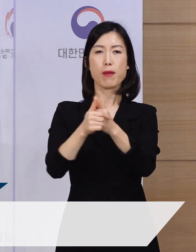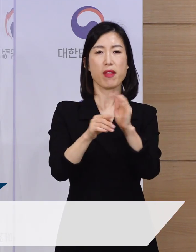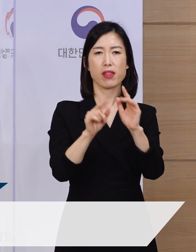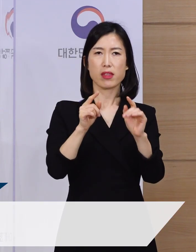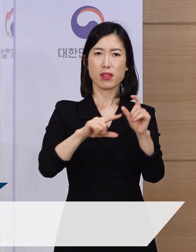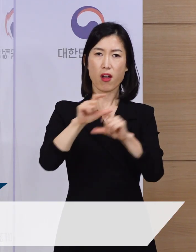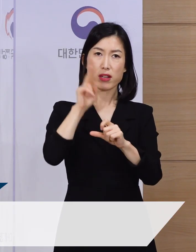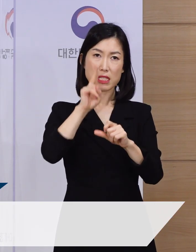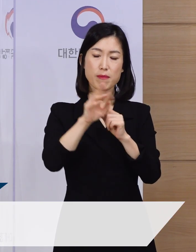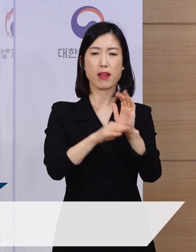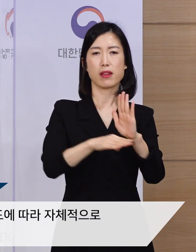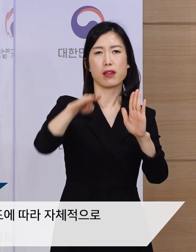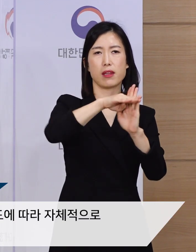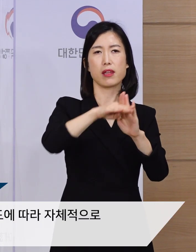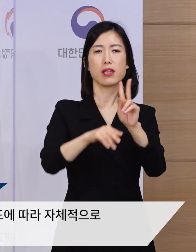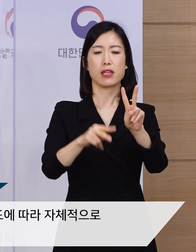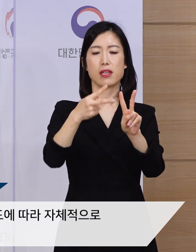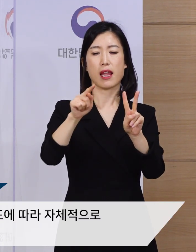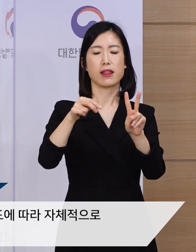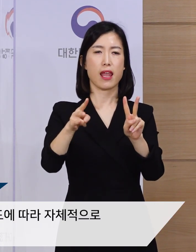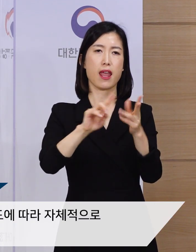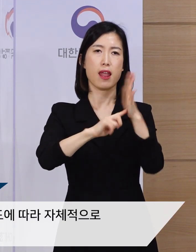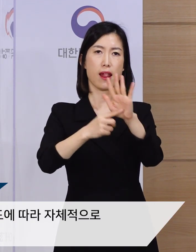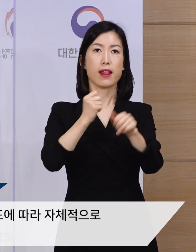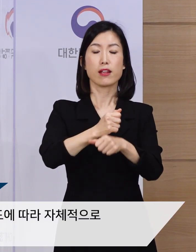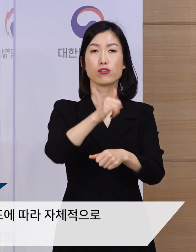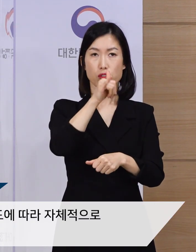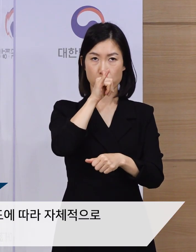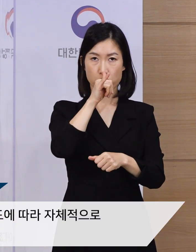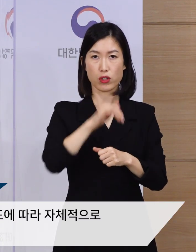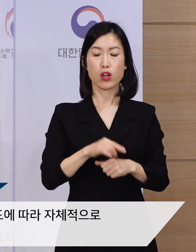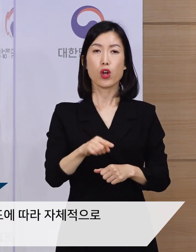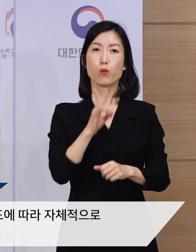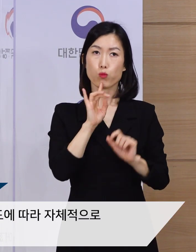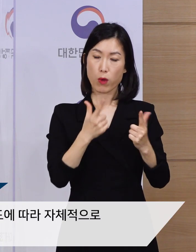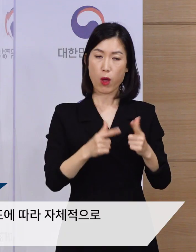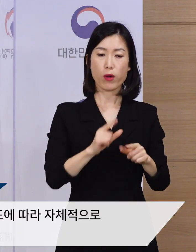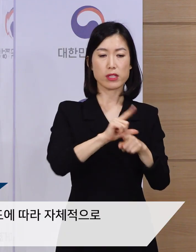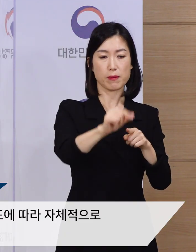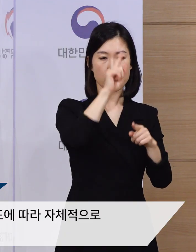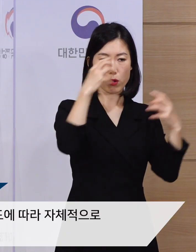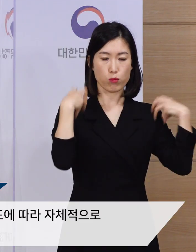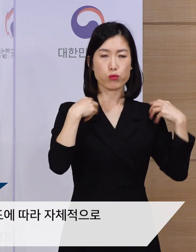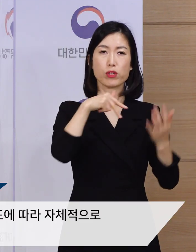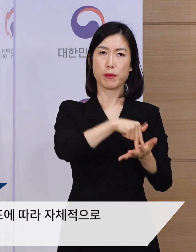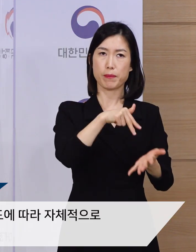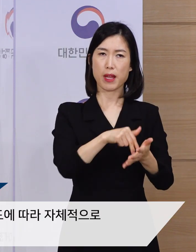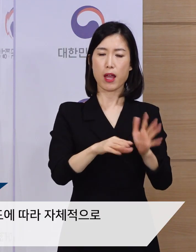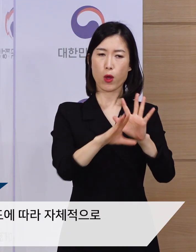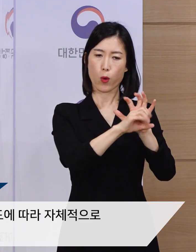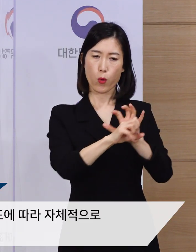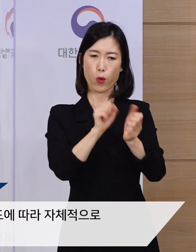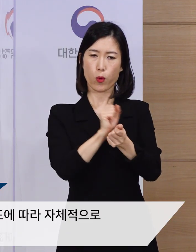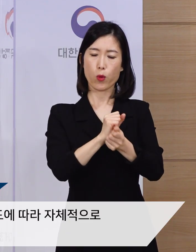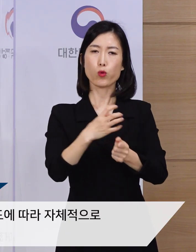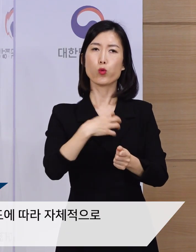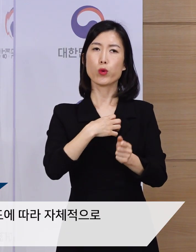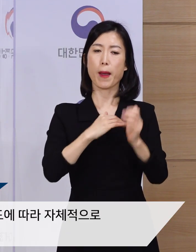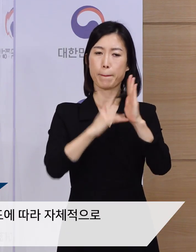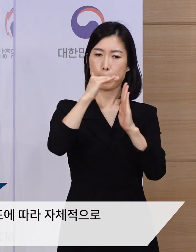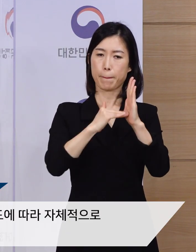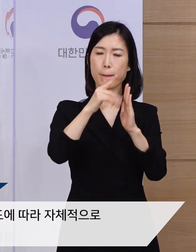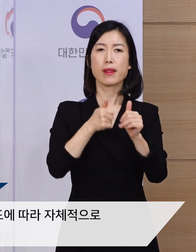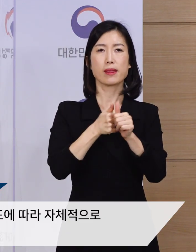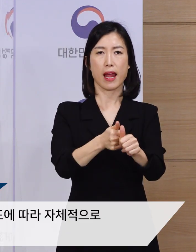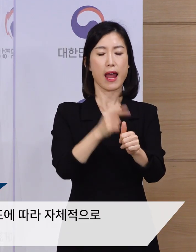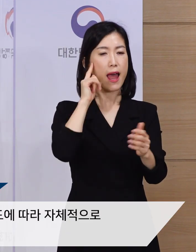될 것입니다. 이 외에도 지자체 차원에서 코로나19 유행 위험도에 따라